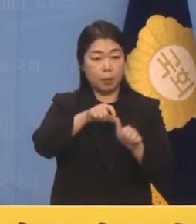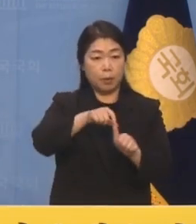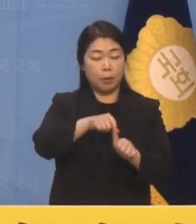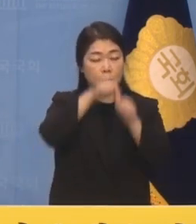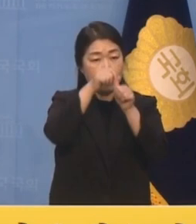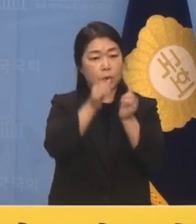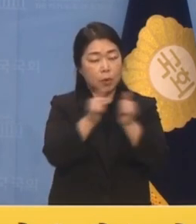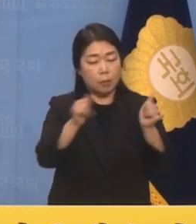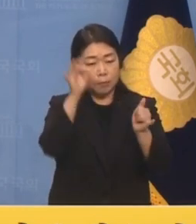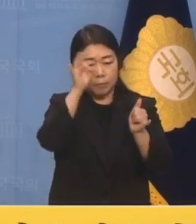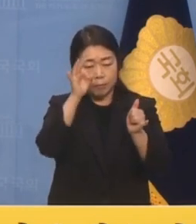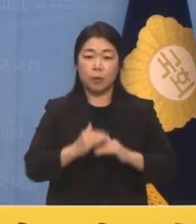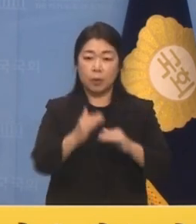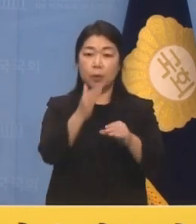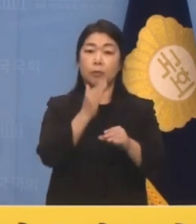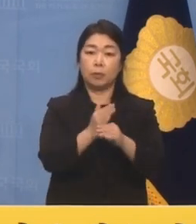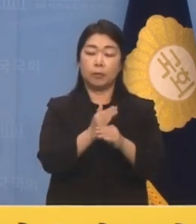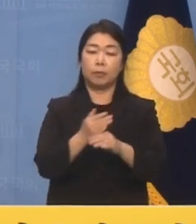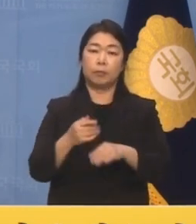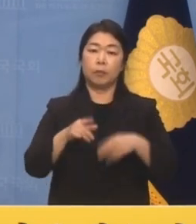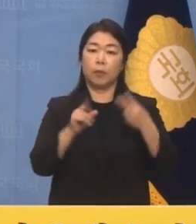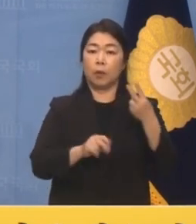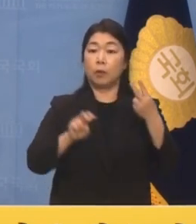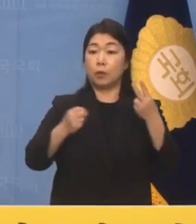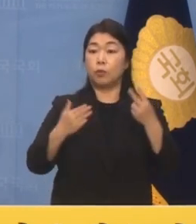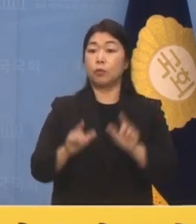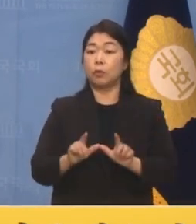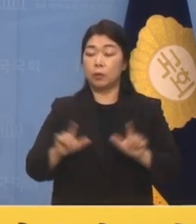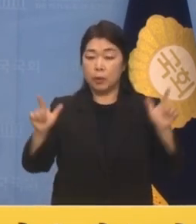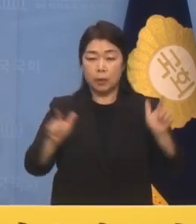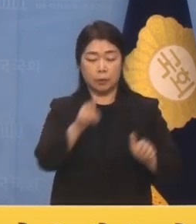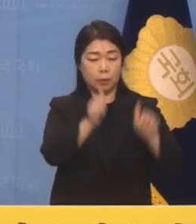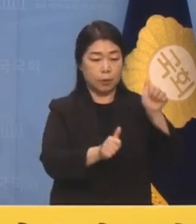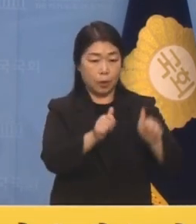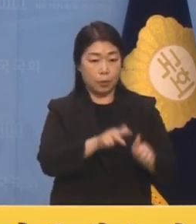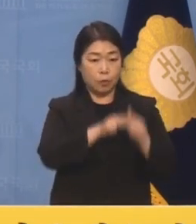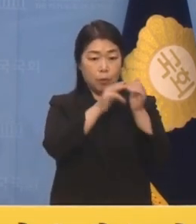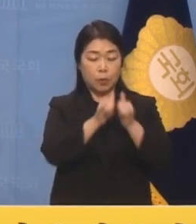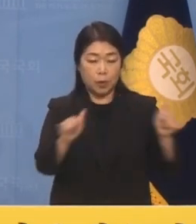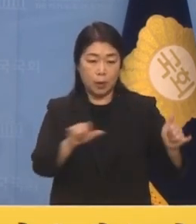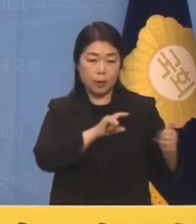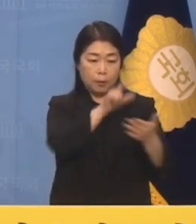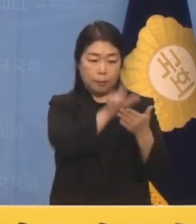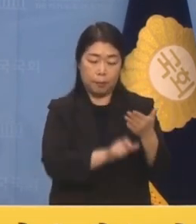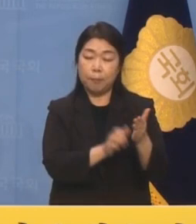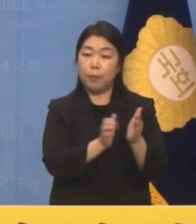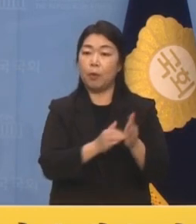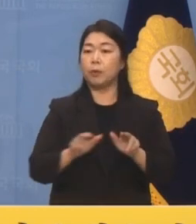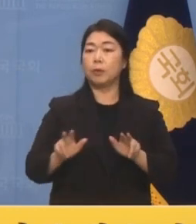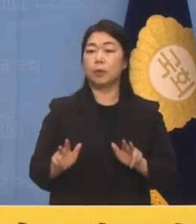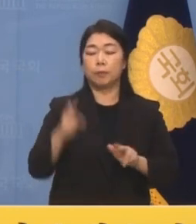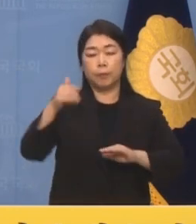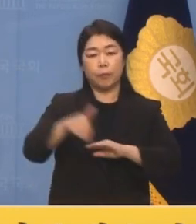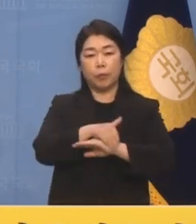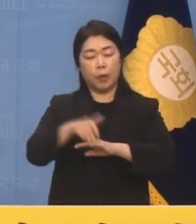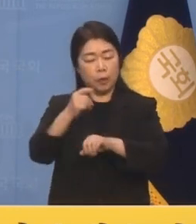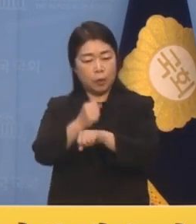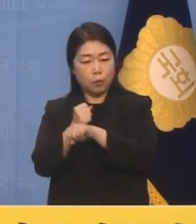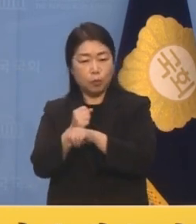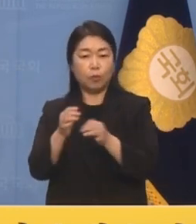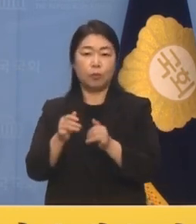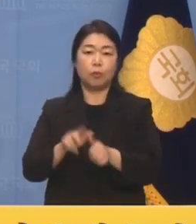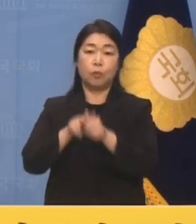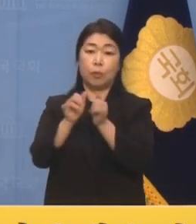절차를 밟아왔습니다. 지난 9일 경쟁명부 후보 선출을 먼저 마쳤고 현재는 전략명부 후보들에 대한